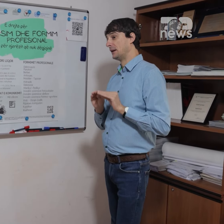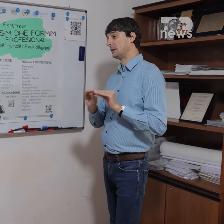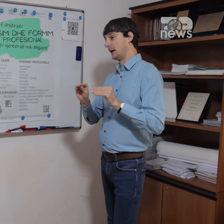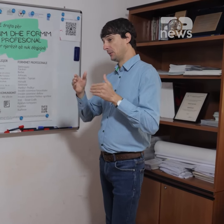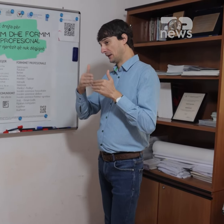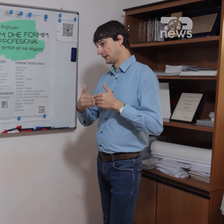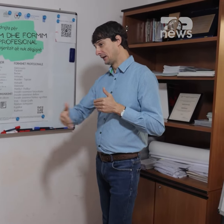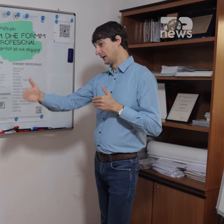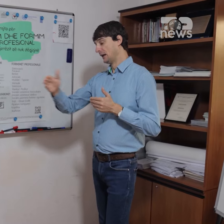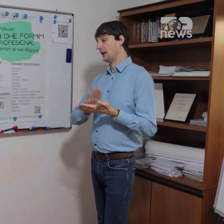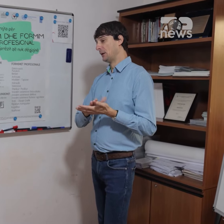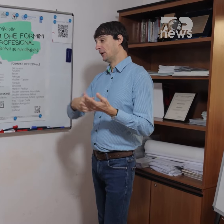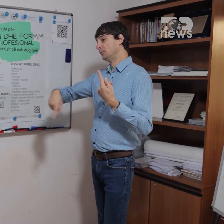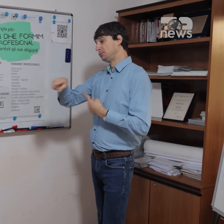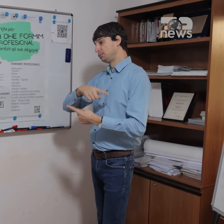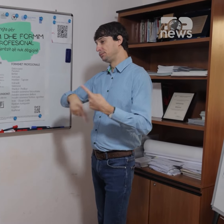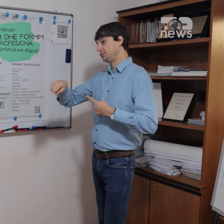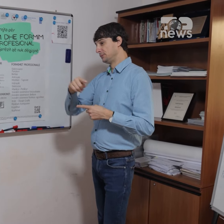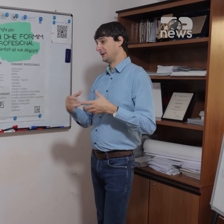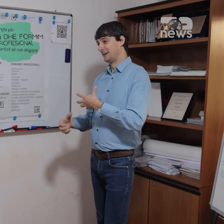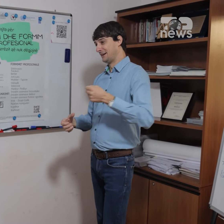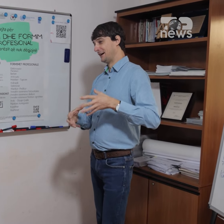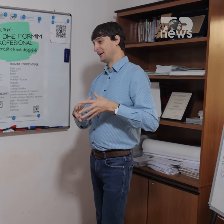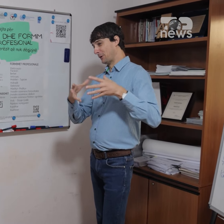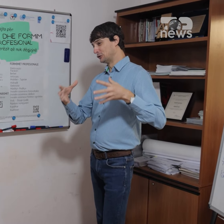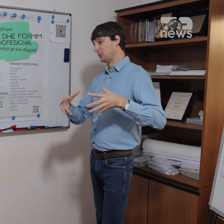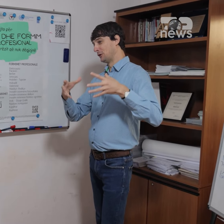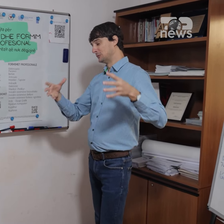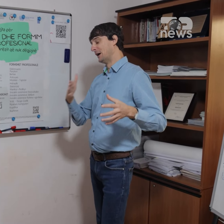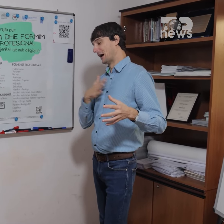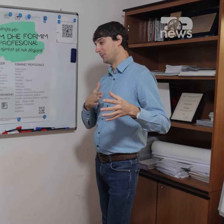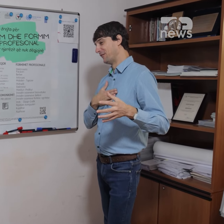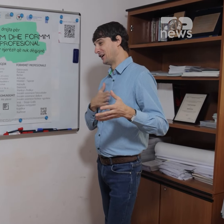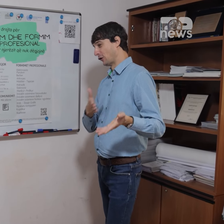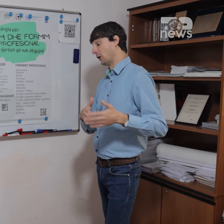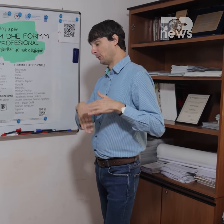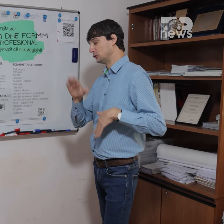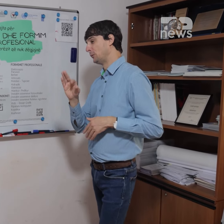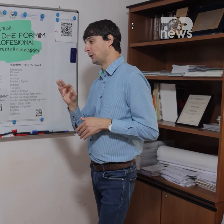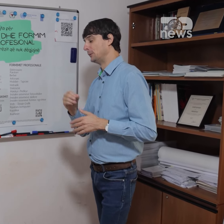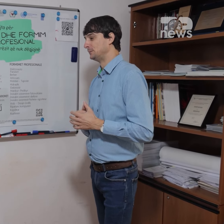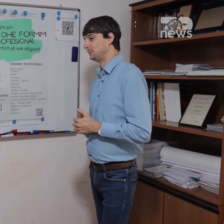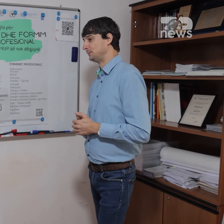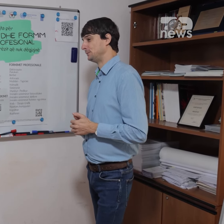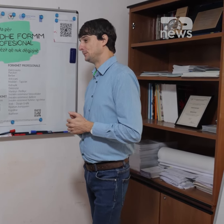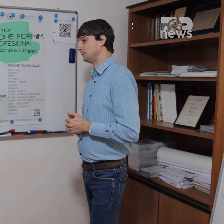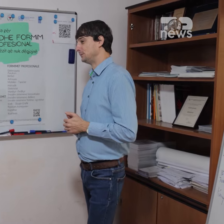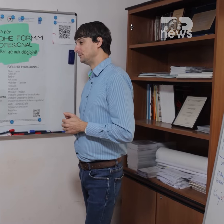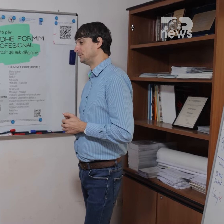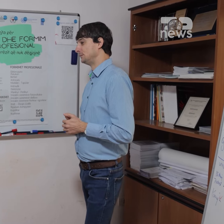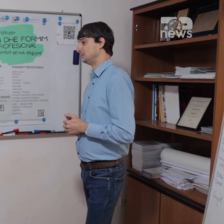Ne fal bashkëpunimin me universitetin me fakultetin e gjuhëve të huaja të gjuhës frënge, kemi hapur